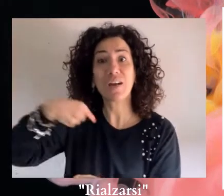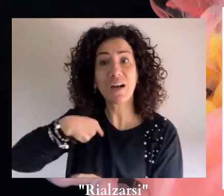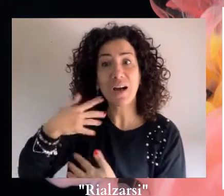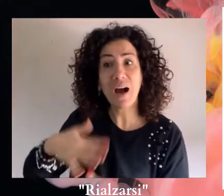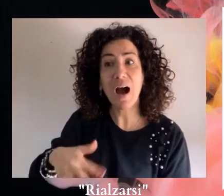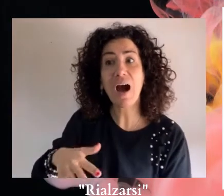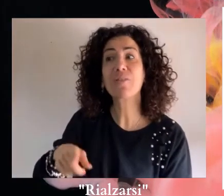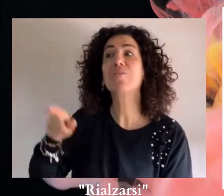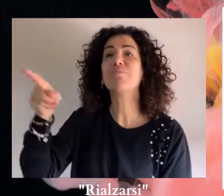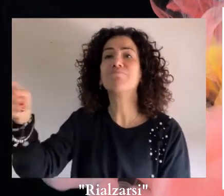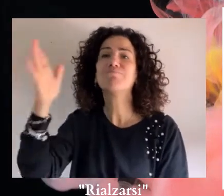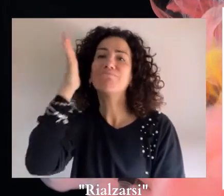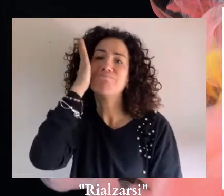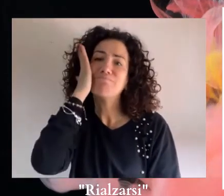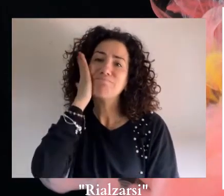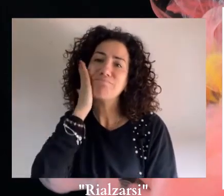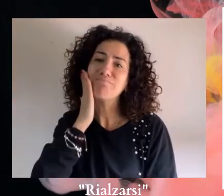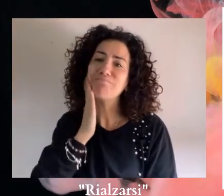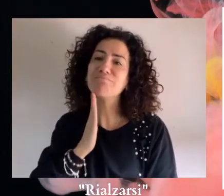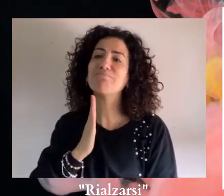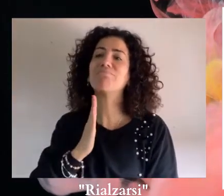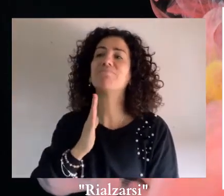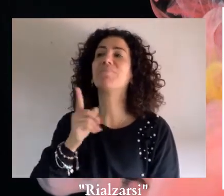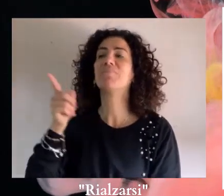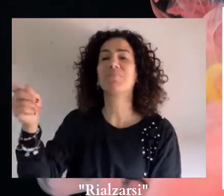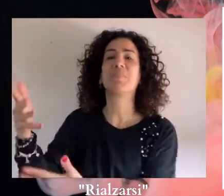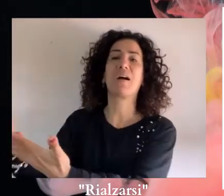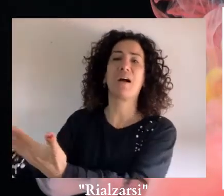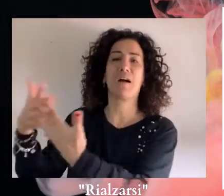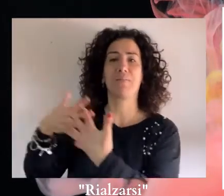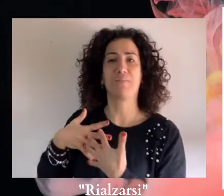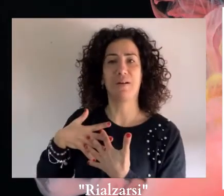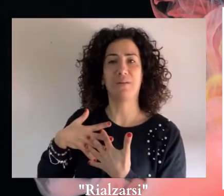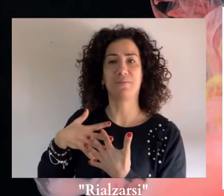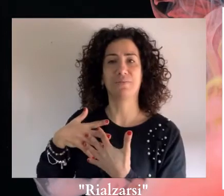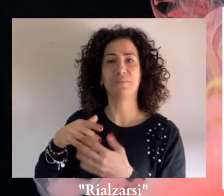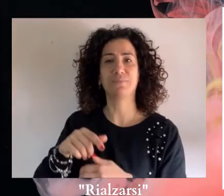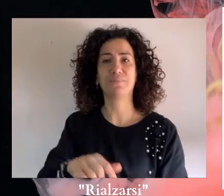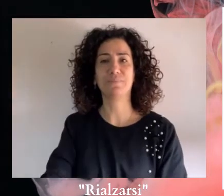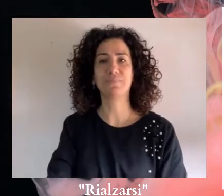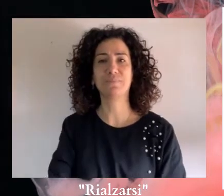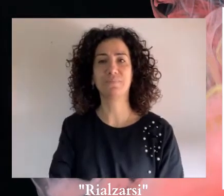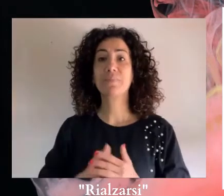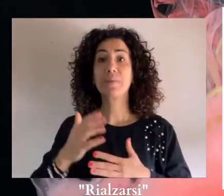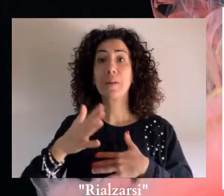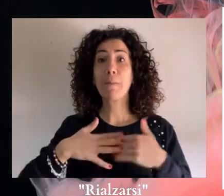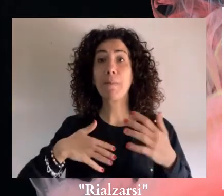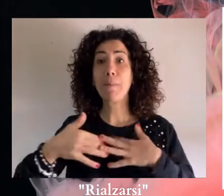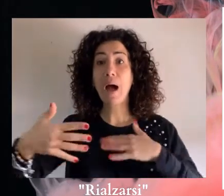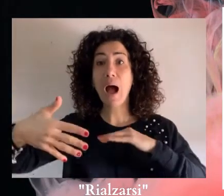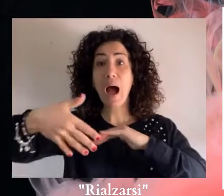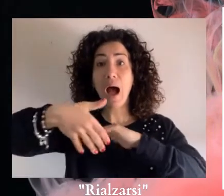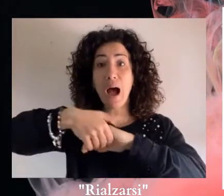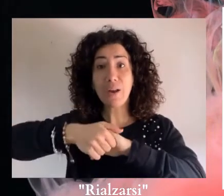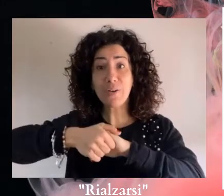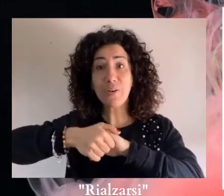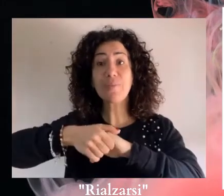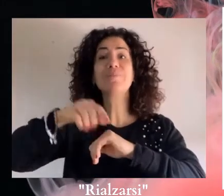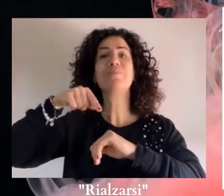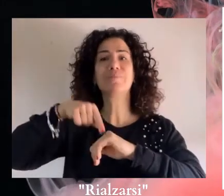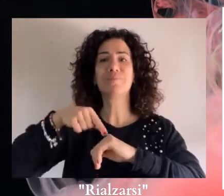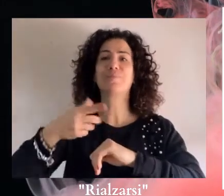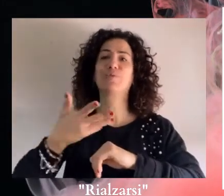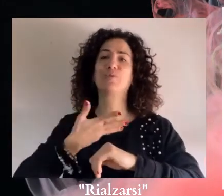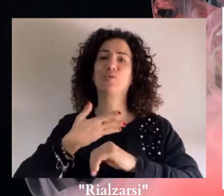cercato, accarezzato, amato da un altro. In questa mano tesa c'è Dio.